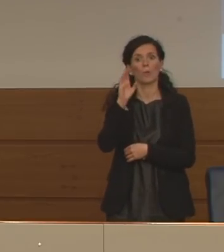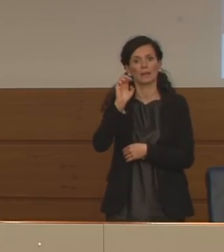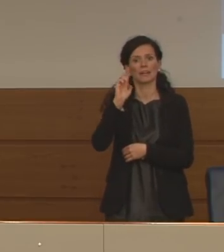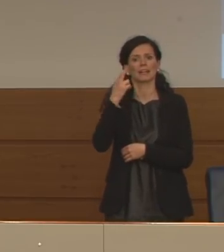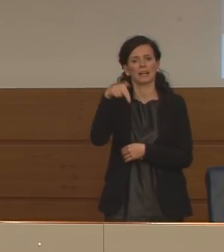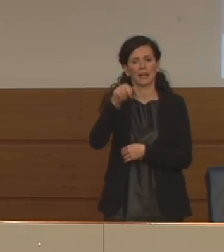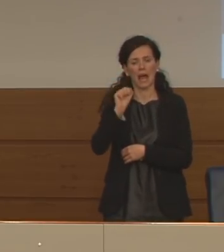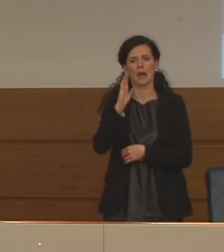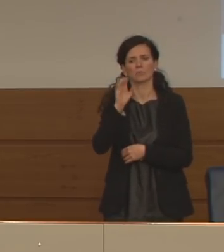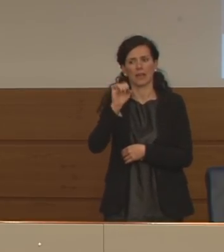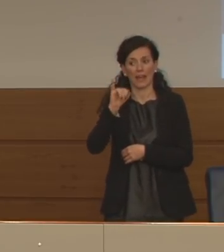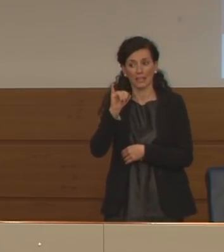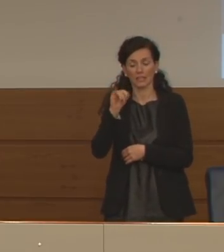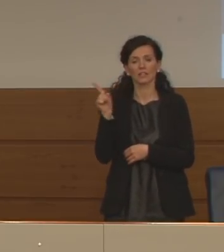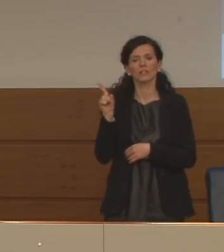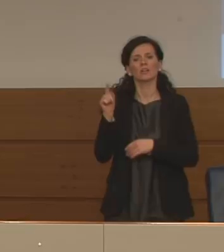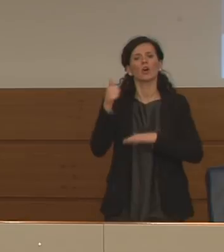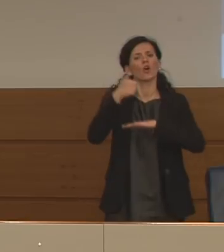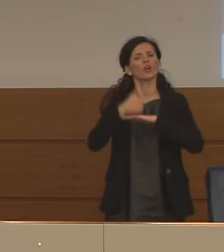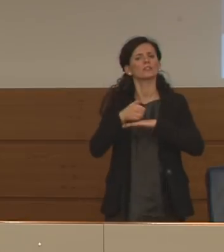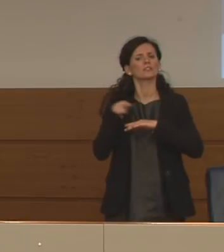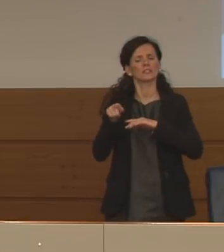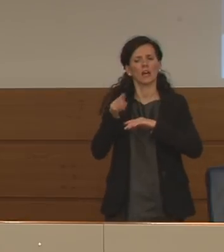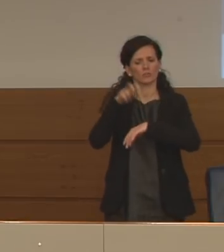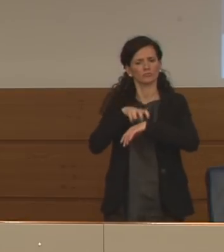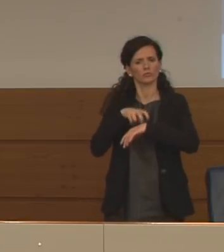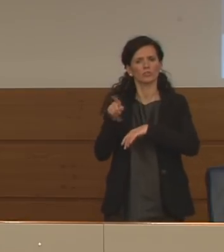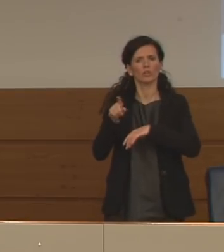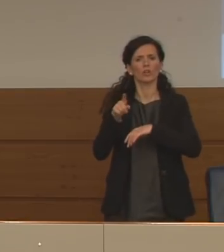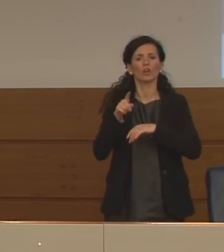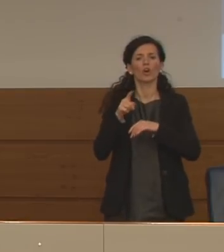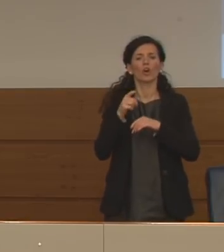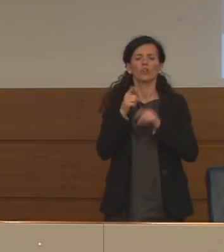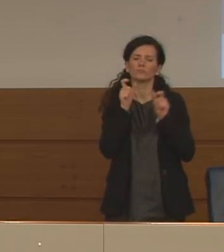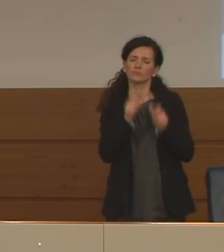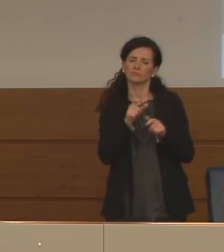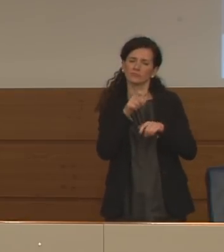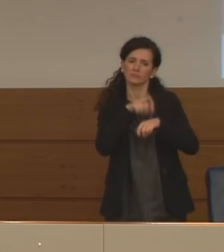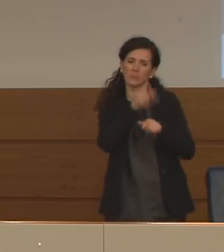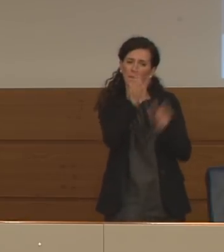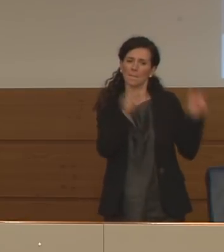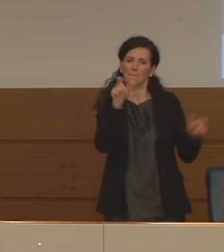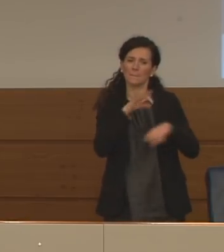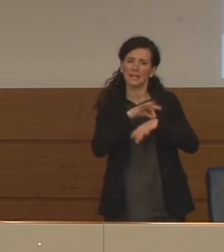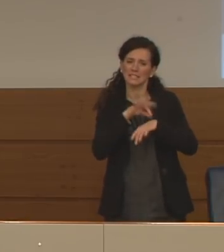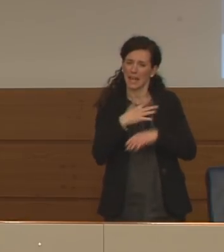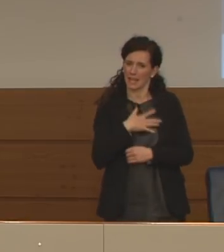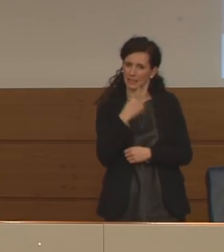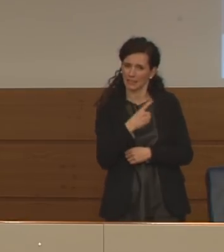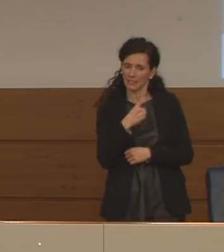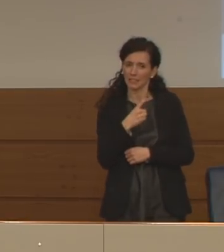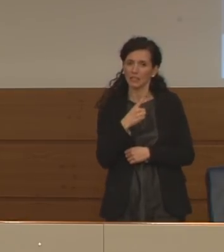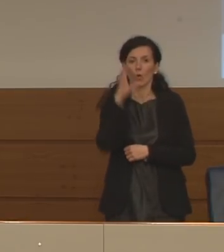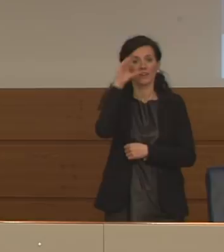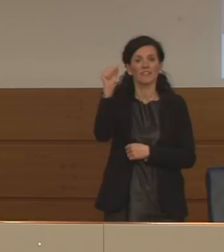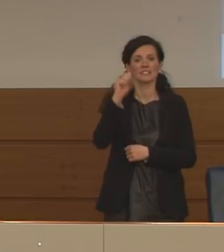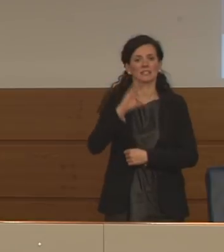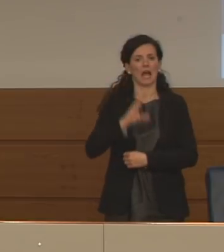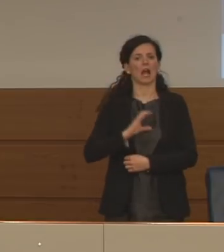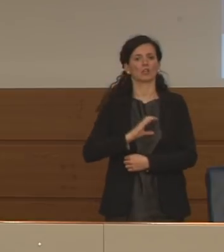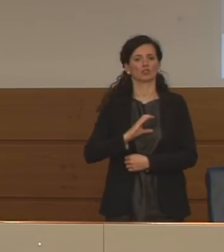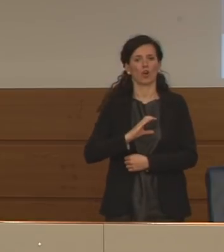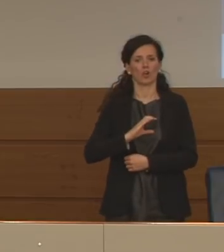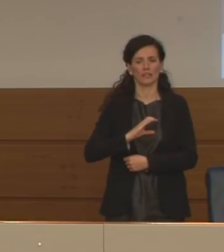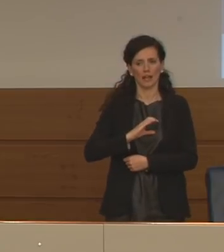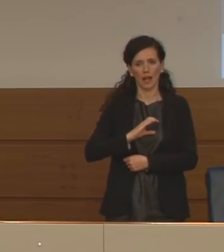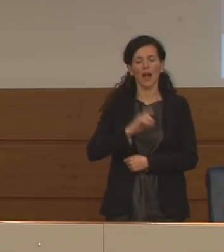me ordinario di geriatria dell'università cattolica di roma e presidente dell'associazione italia longeva che